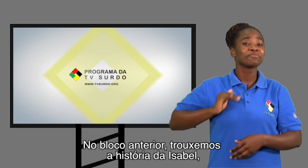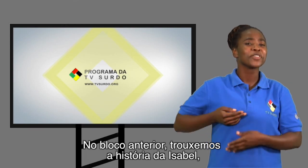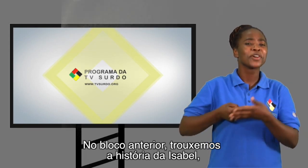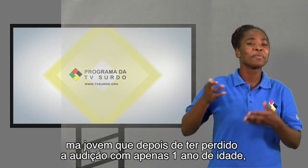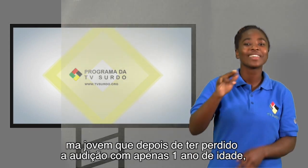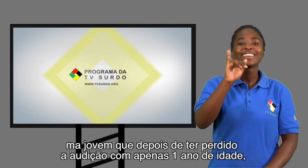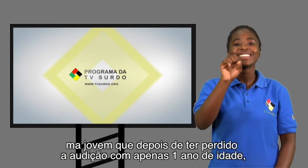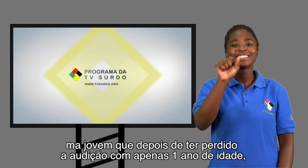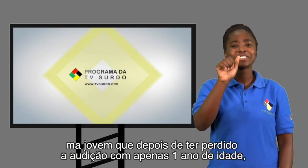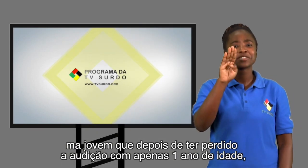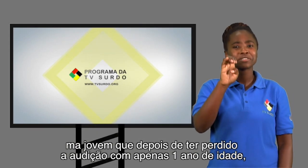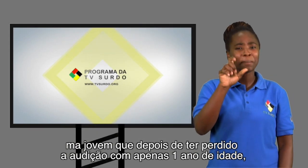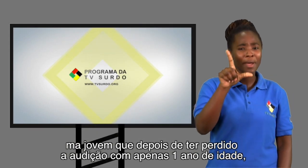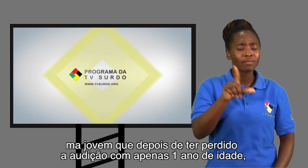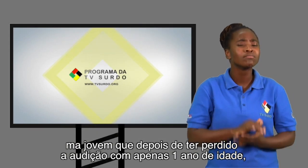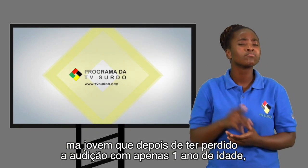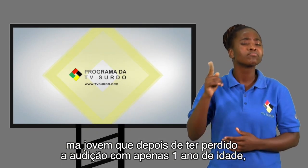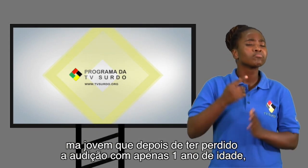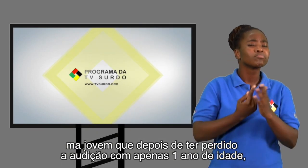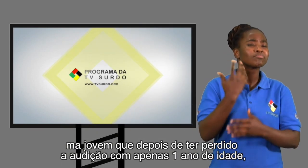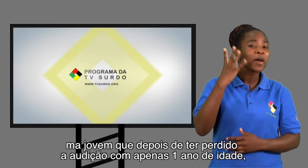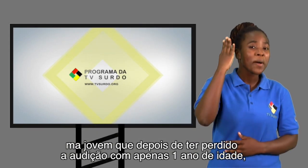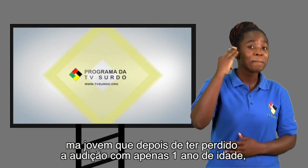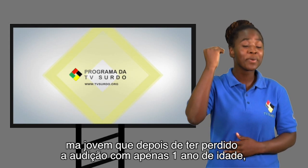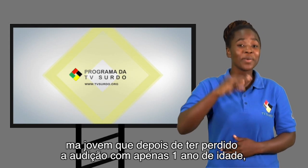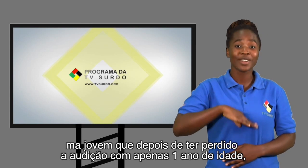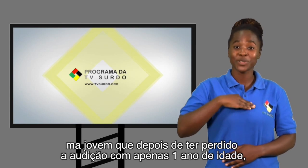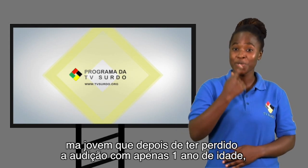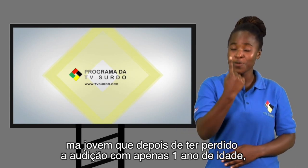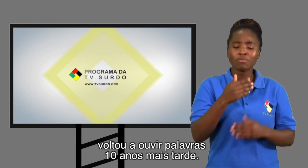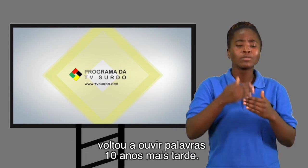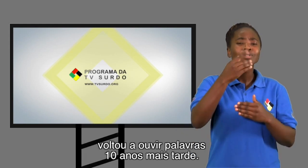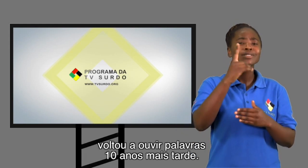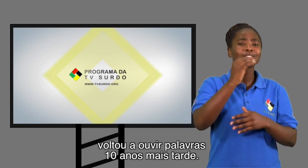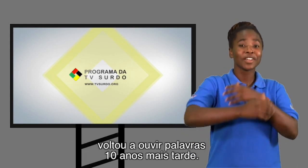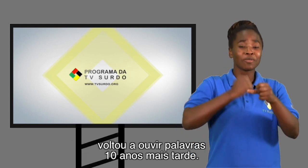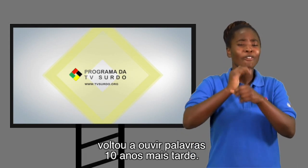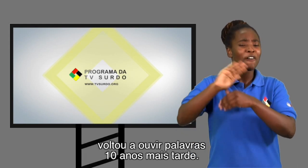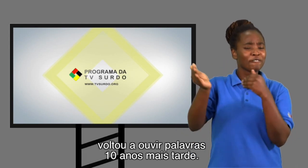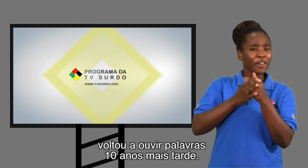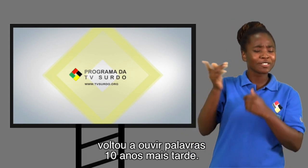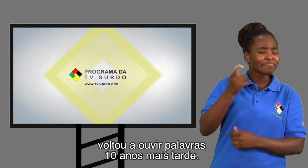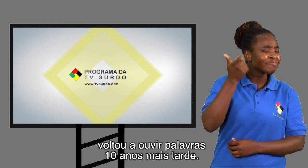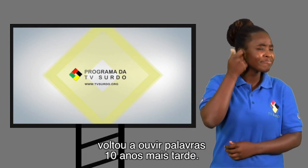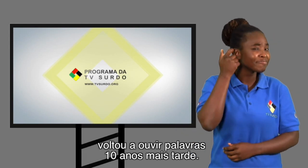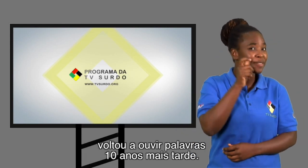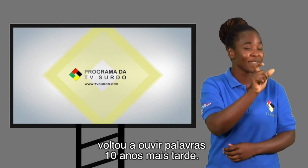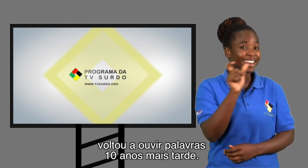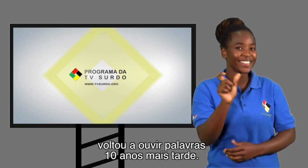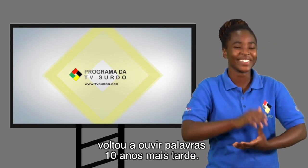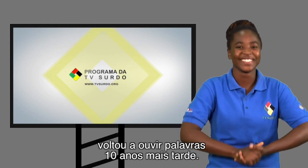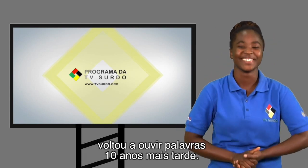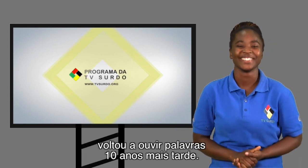de Isabel, uma jovem que depois de ter perdido a audição com apenas uma antidade voltou a ouvir palavras dez